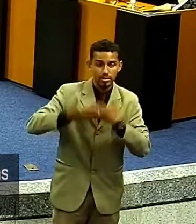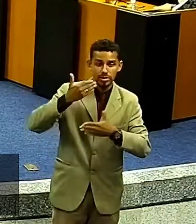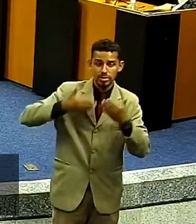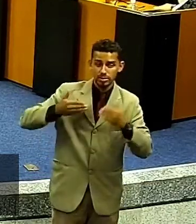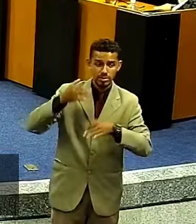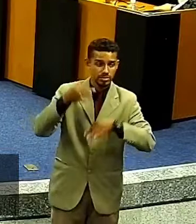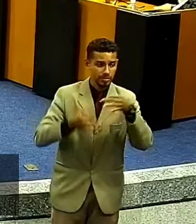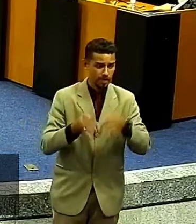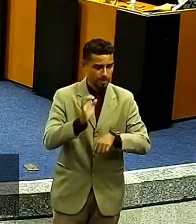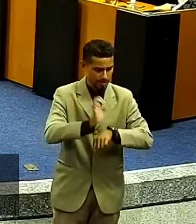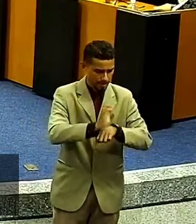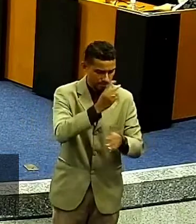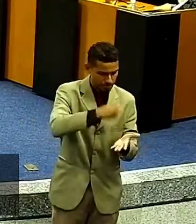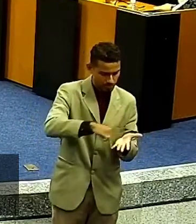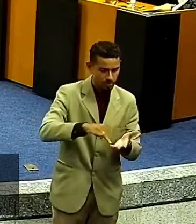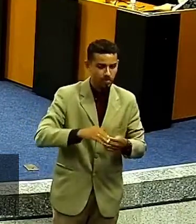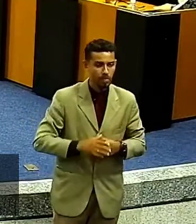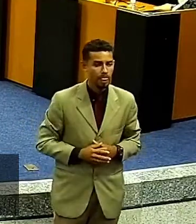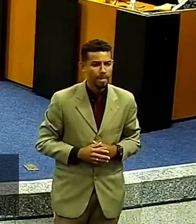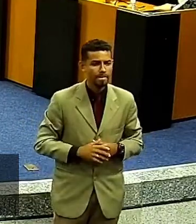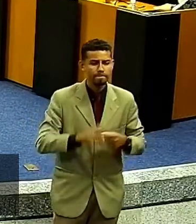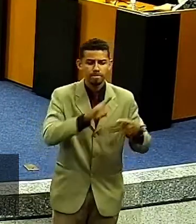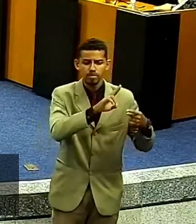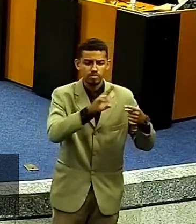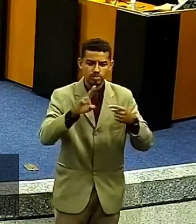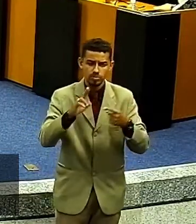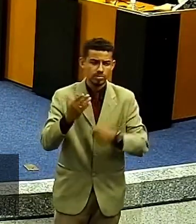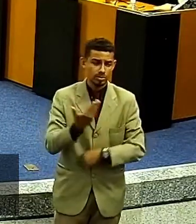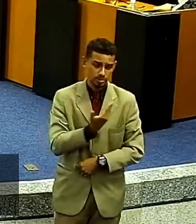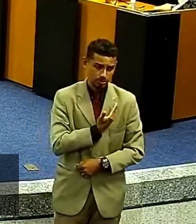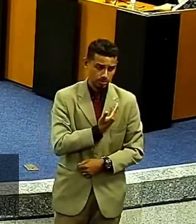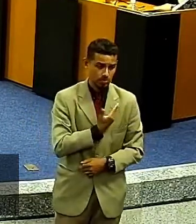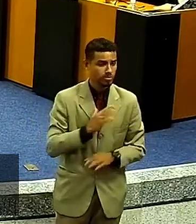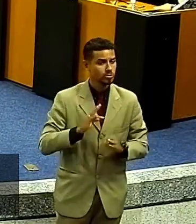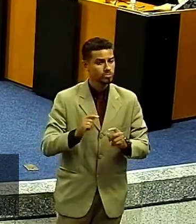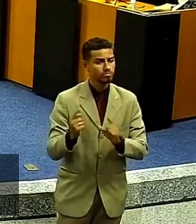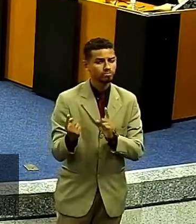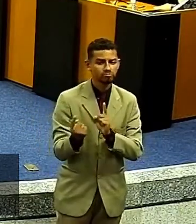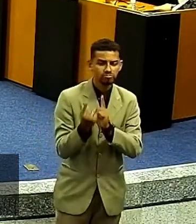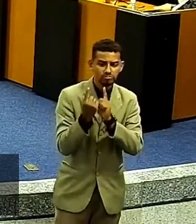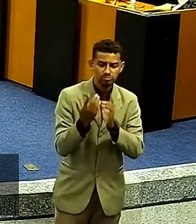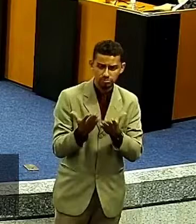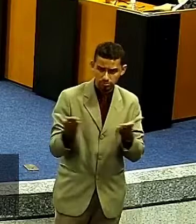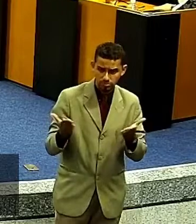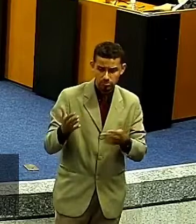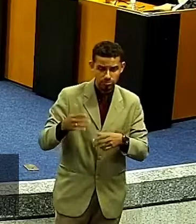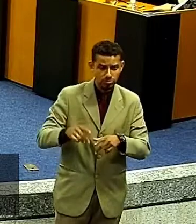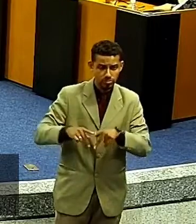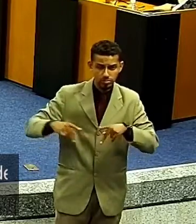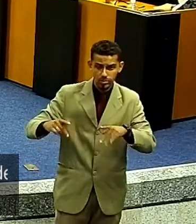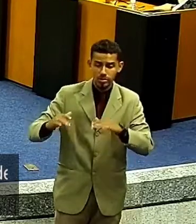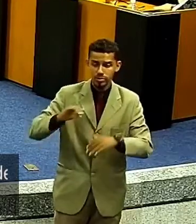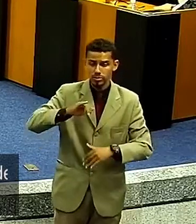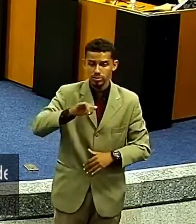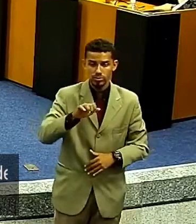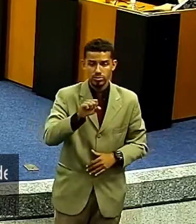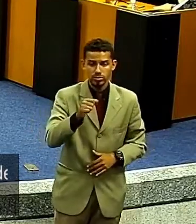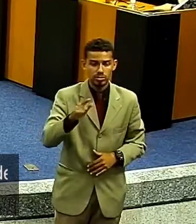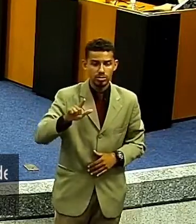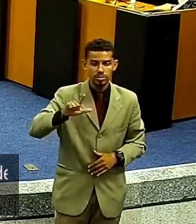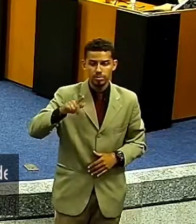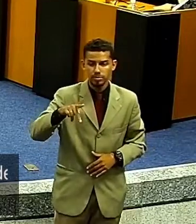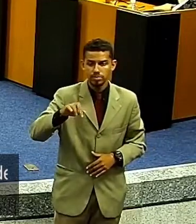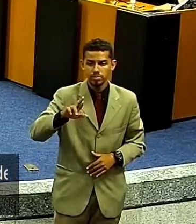meu estado e o faço em nome de meu querido amigo de todas as horas Desembargador José Pires da